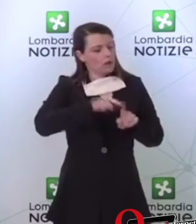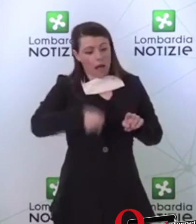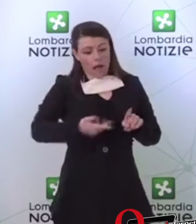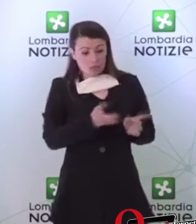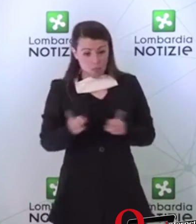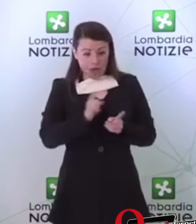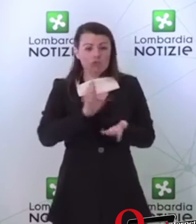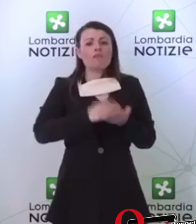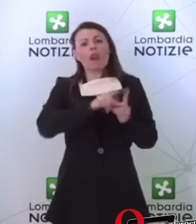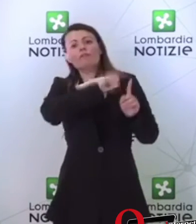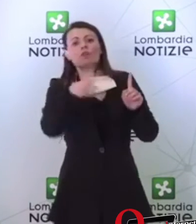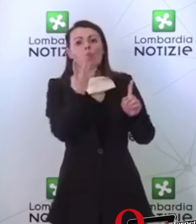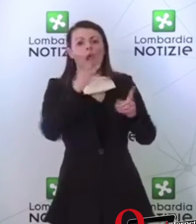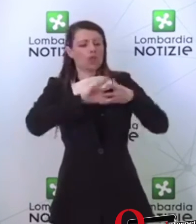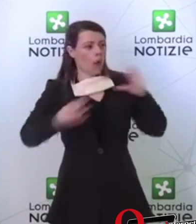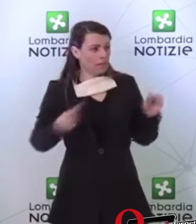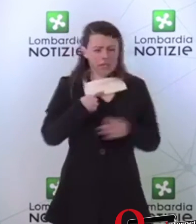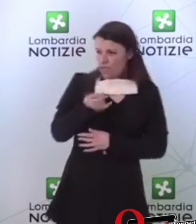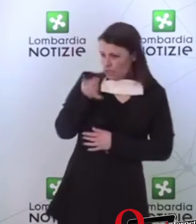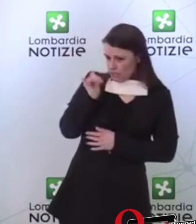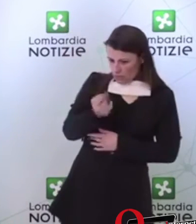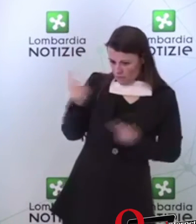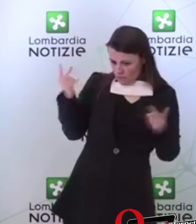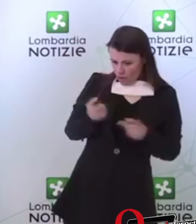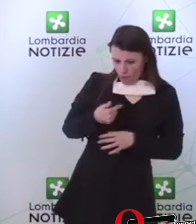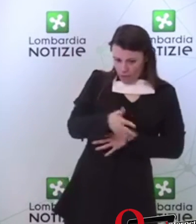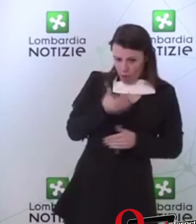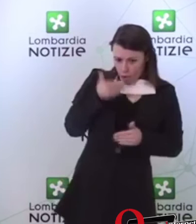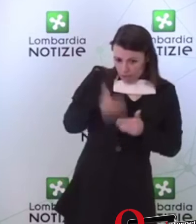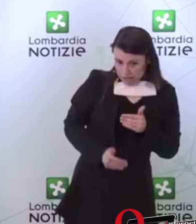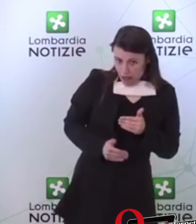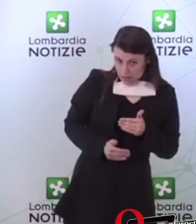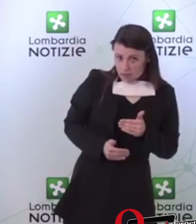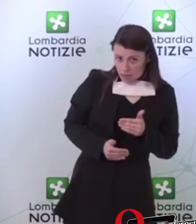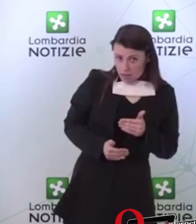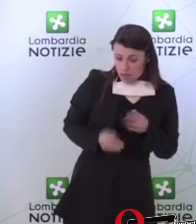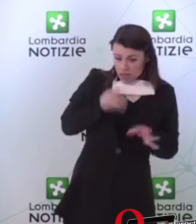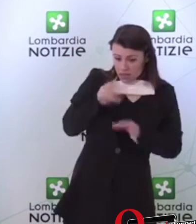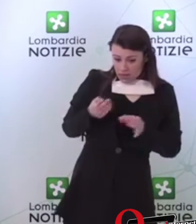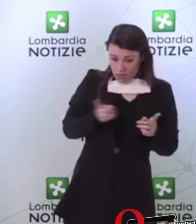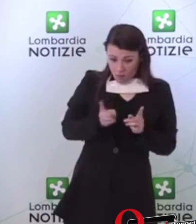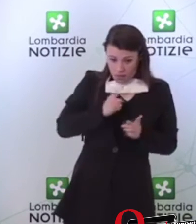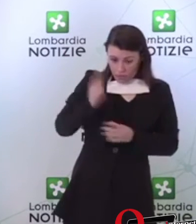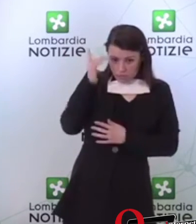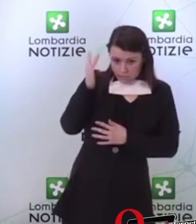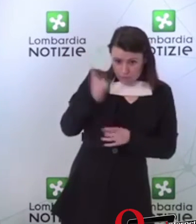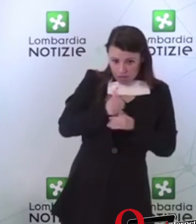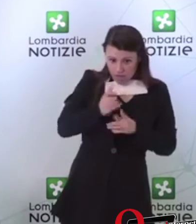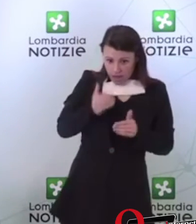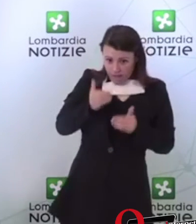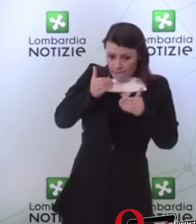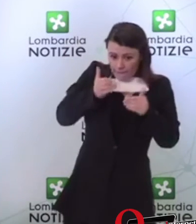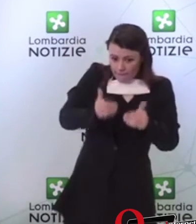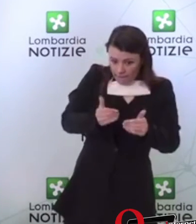di aprile. Sì, però considerando che poi sono in scadenza, di fatto ora già stanno ragionando sul metà di aprile. Sì, no, ma